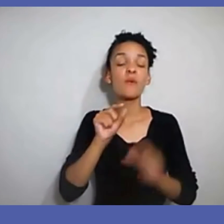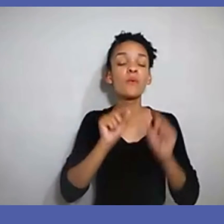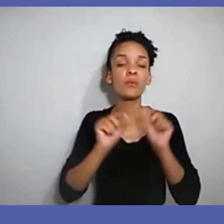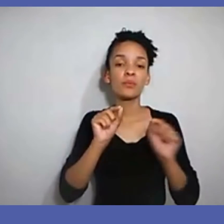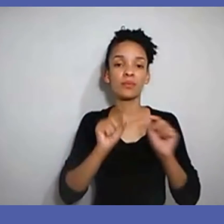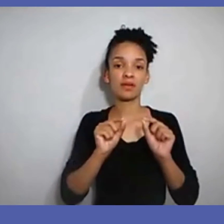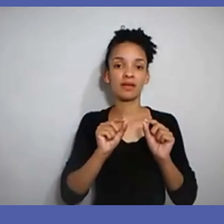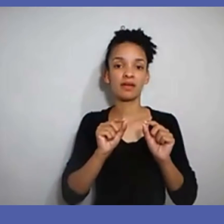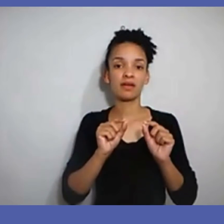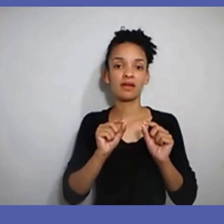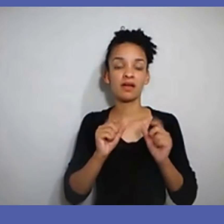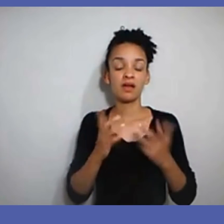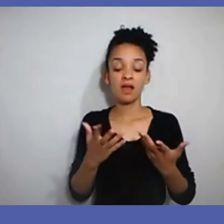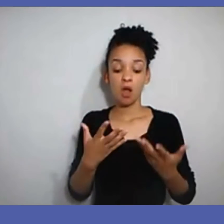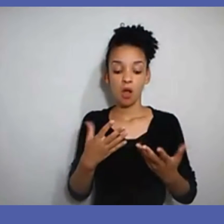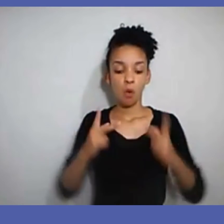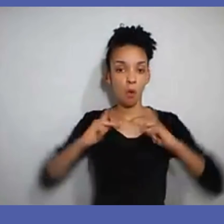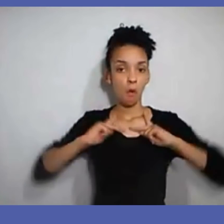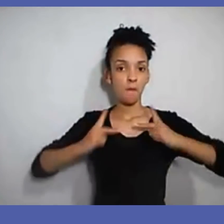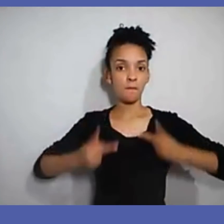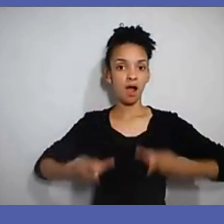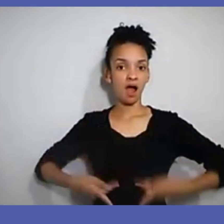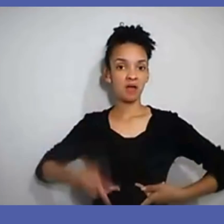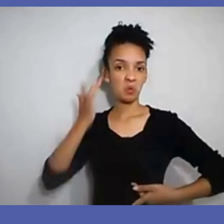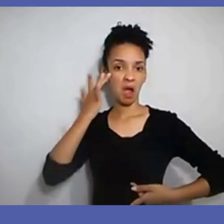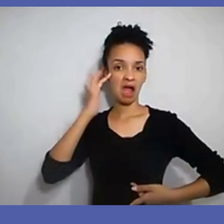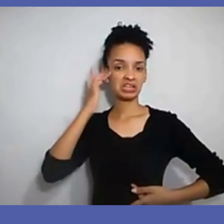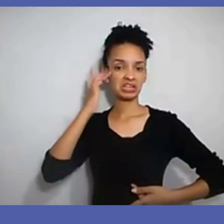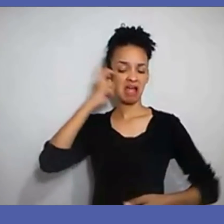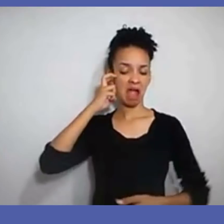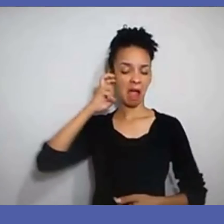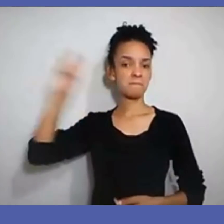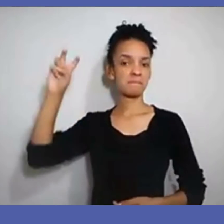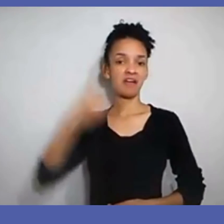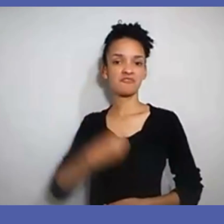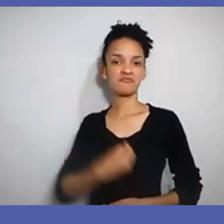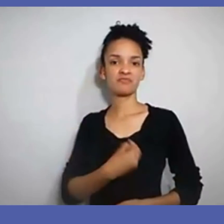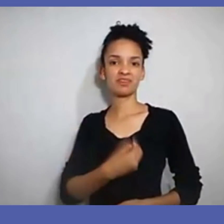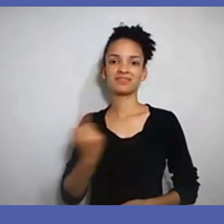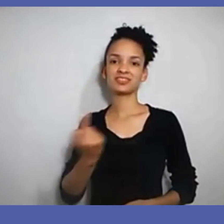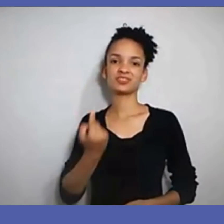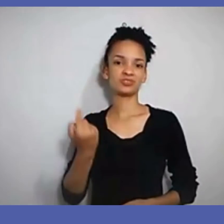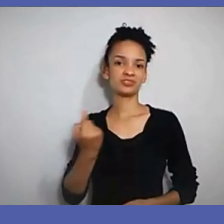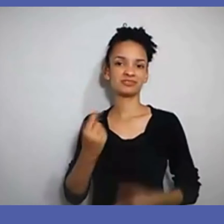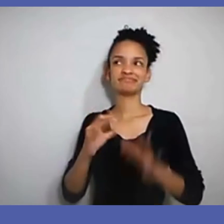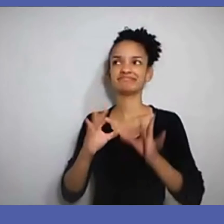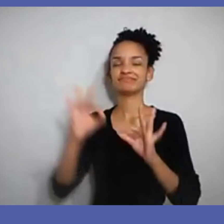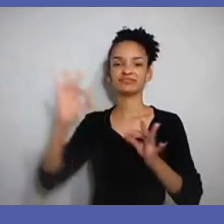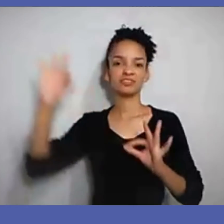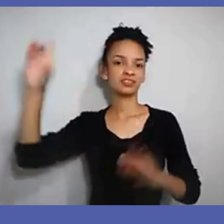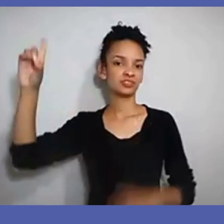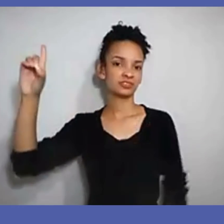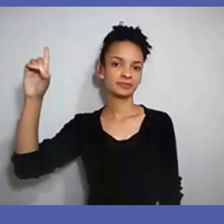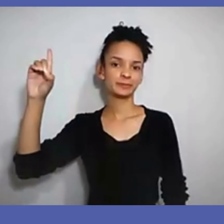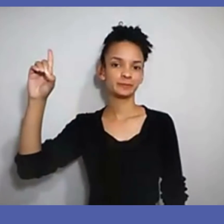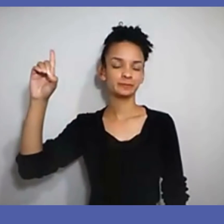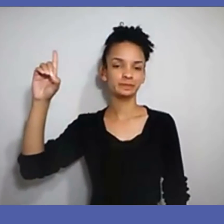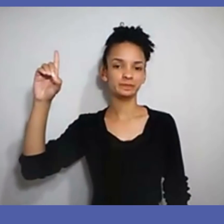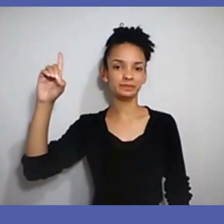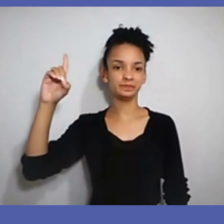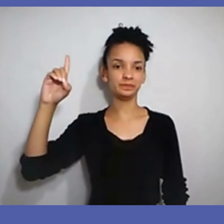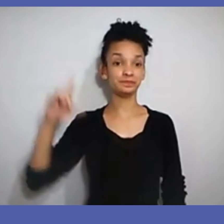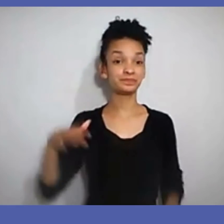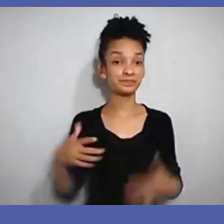viver sem Deus. Vocês estão entendendo? E assim, dessa forma, esse homem que foi criado com um propósito tão